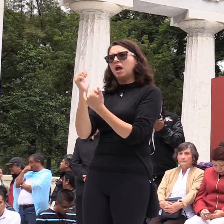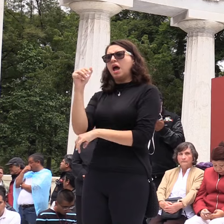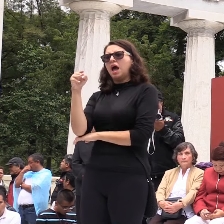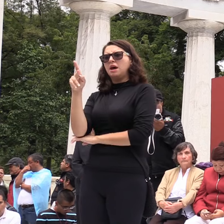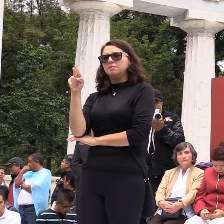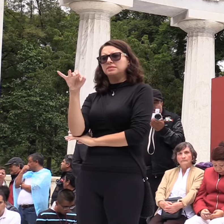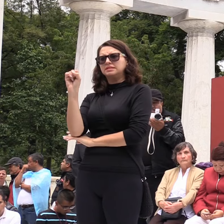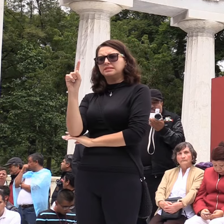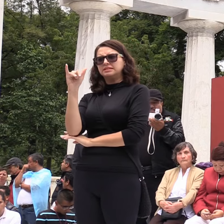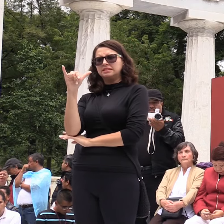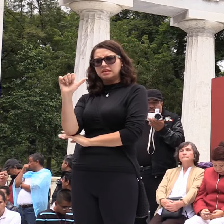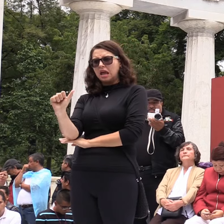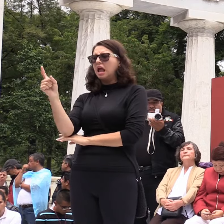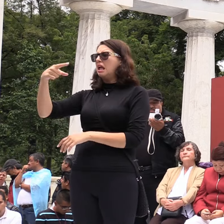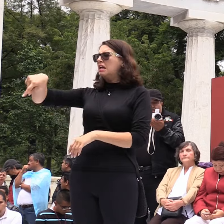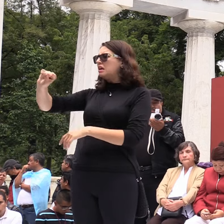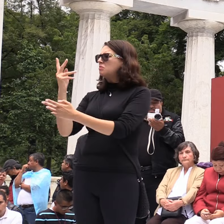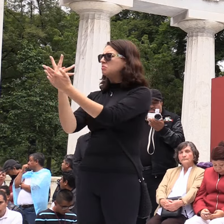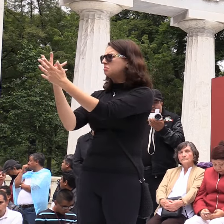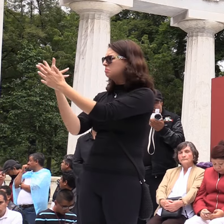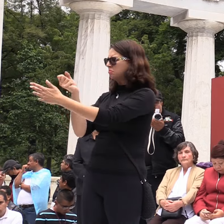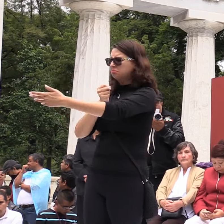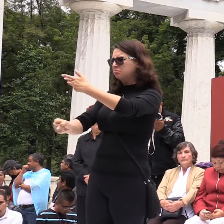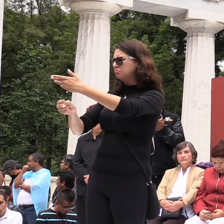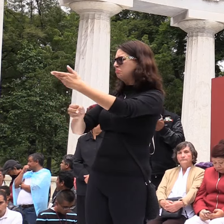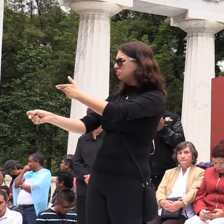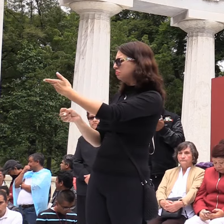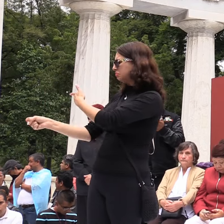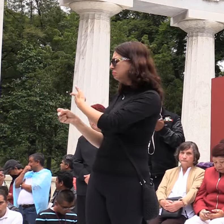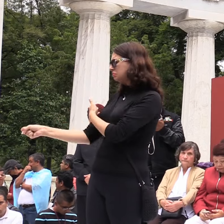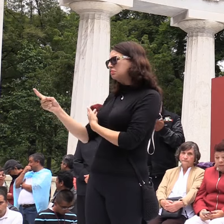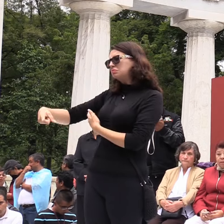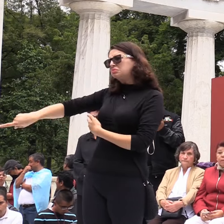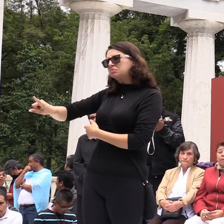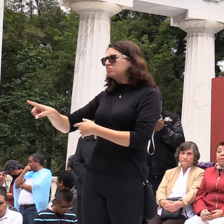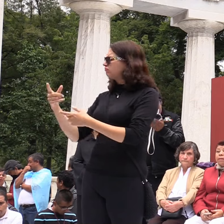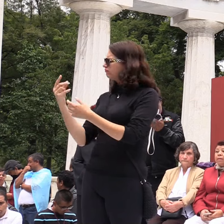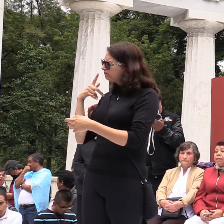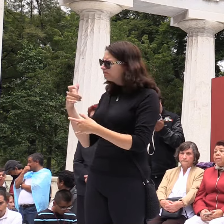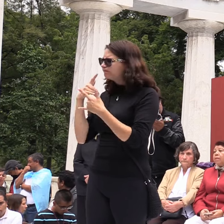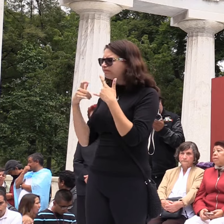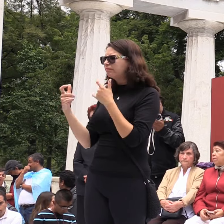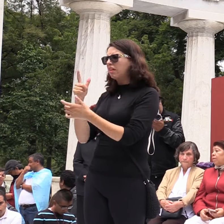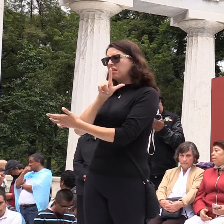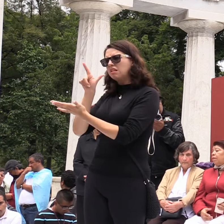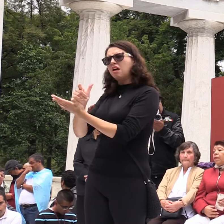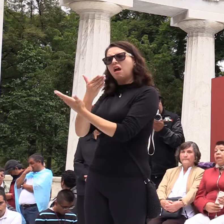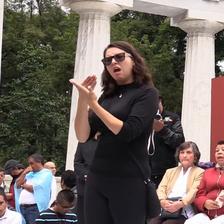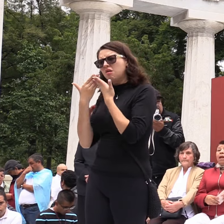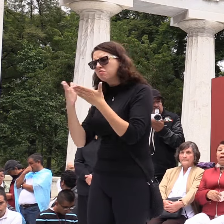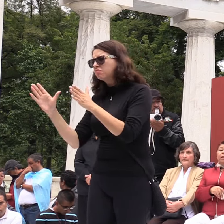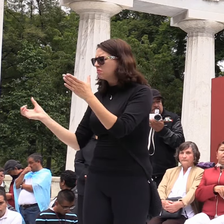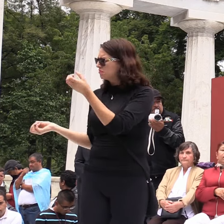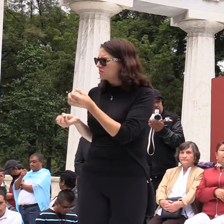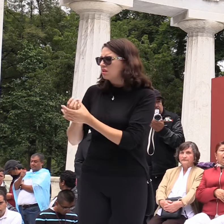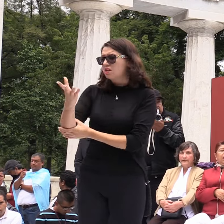todos los presos políticos que se encuentren en las cárceles de la ciudad. ¿Están de acuerdo con